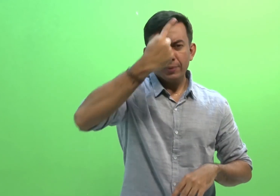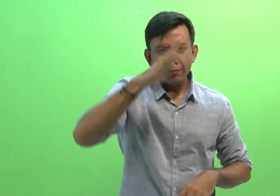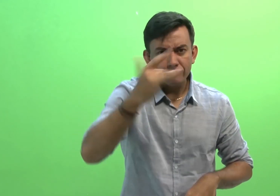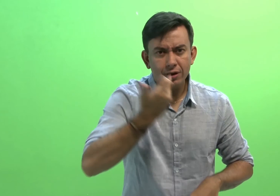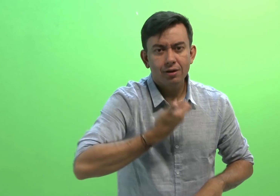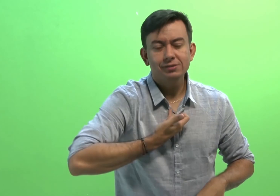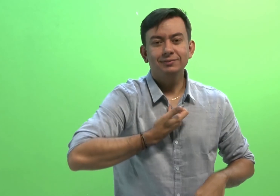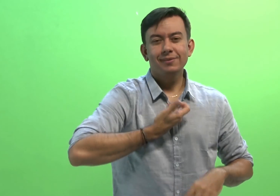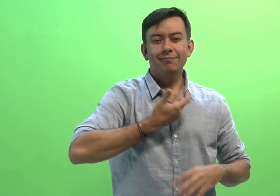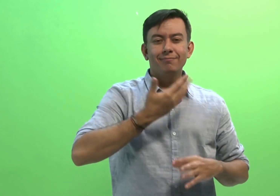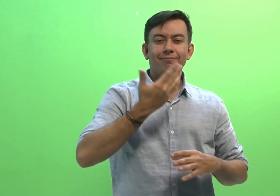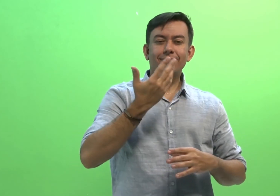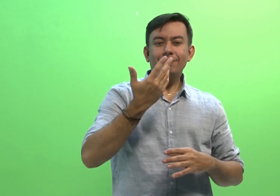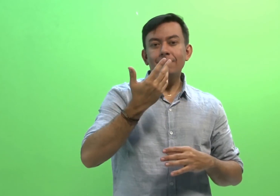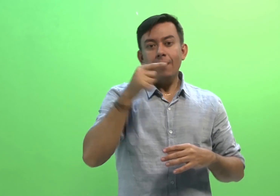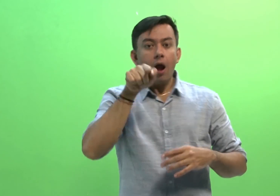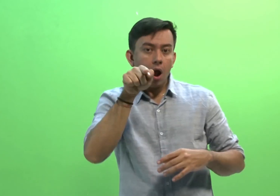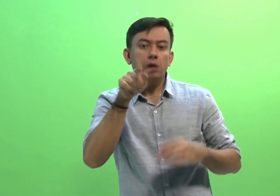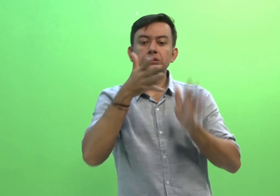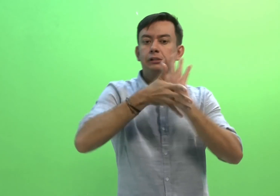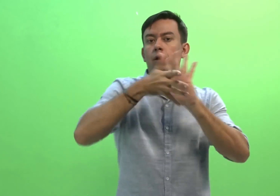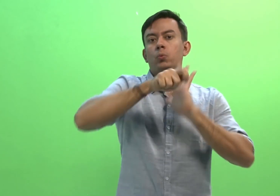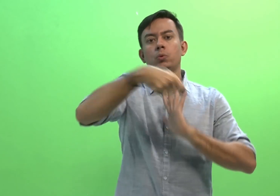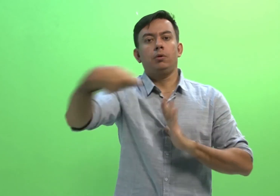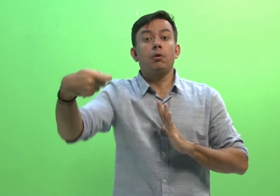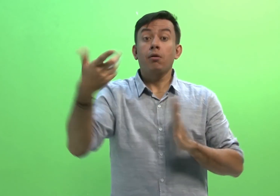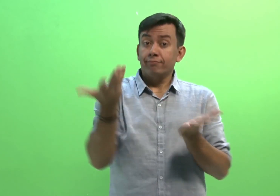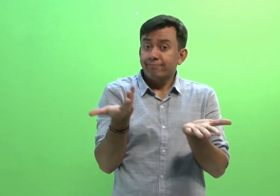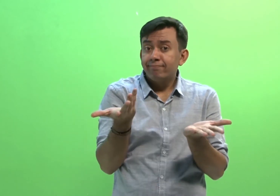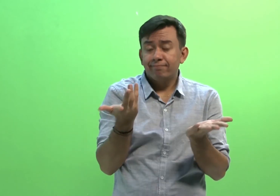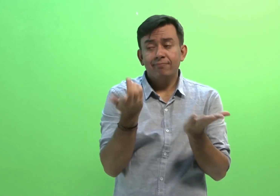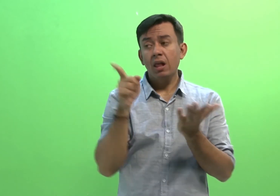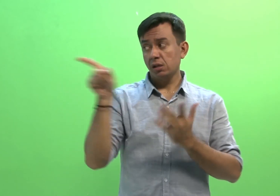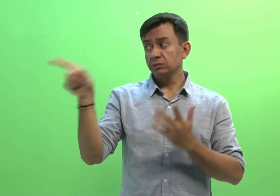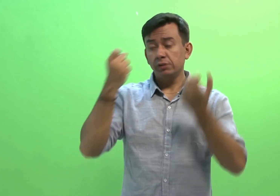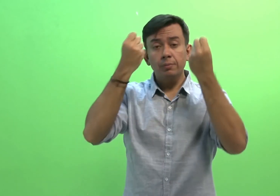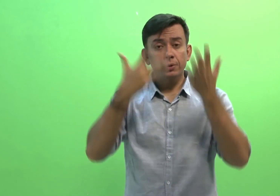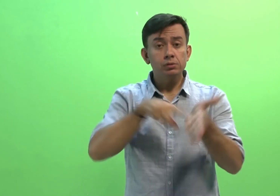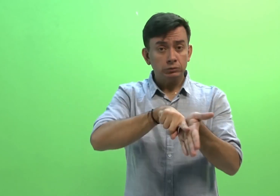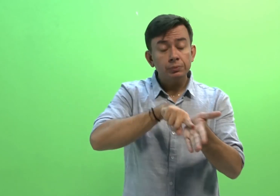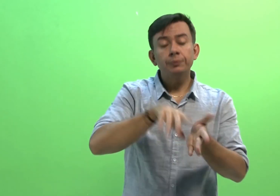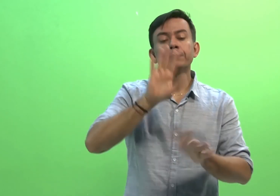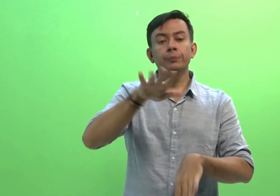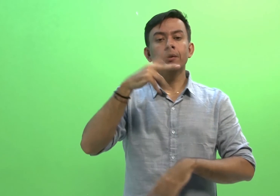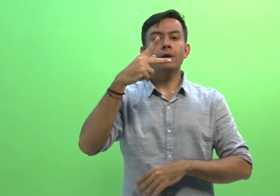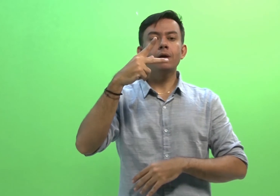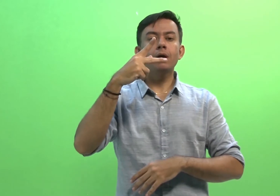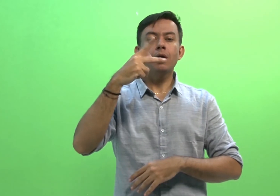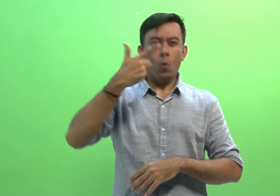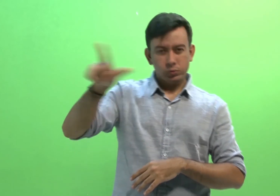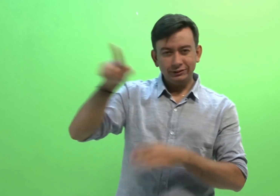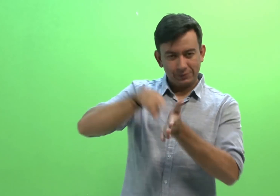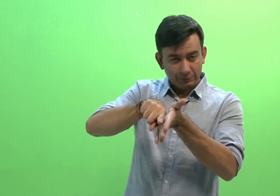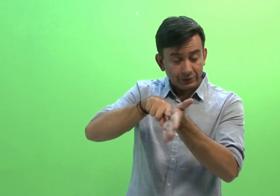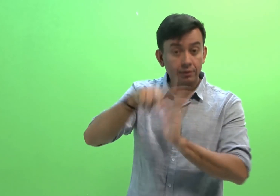falar. Então, tem um gesto da língua de sinais. Então, as pesquisas de, por exemplo,